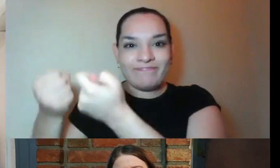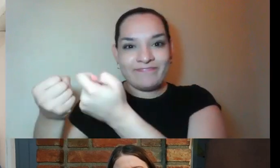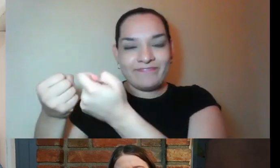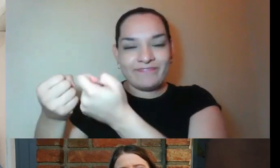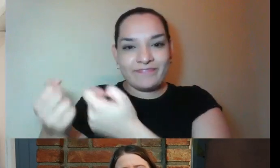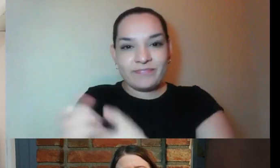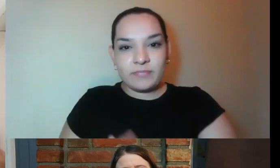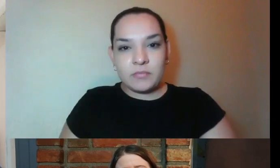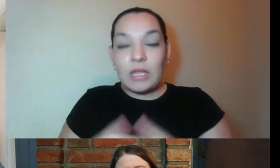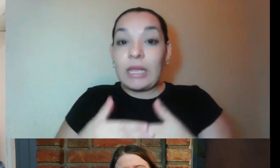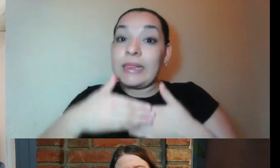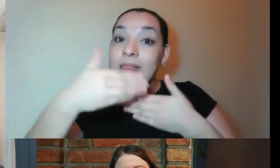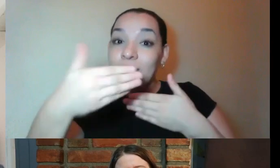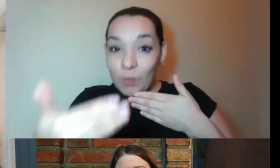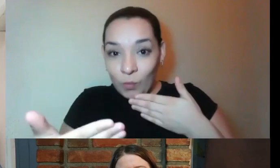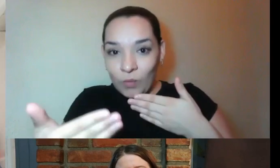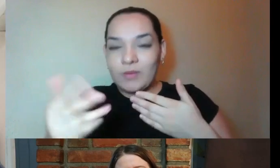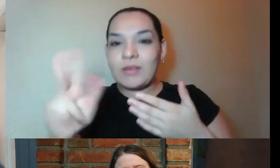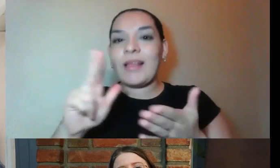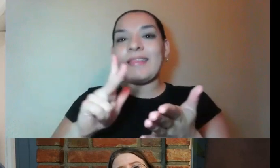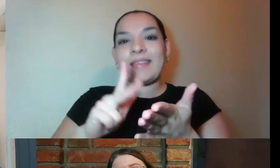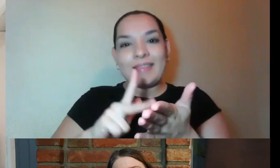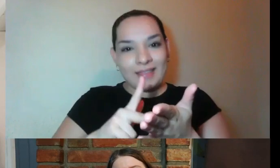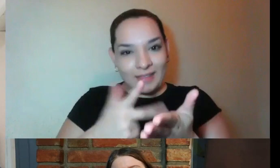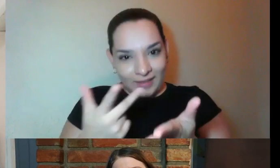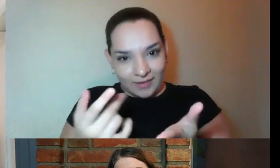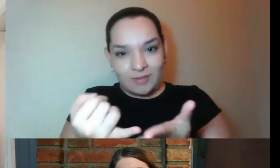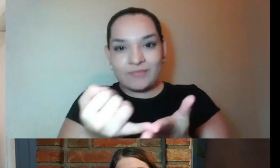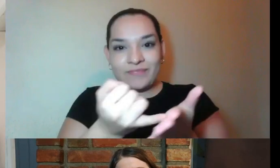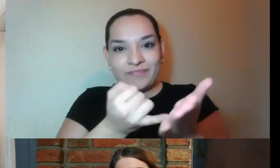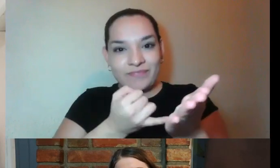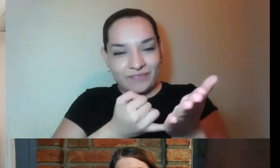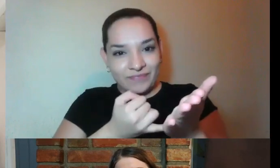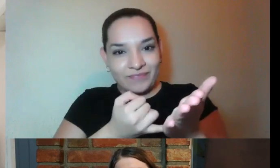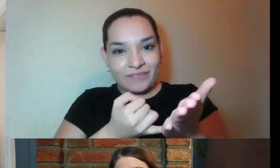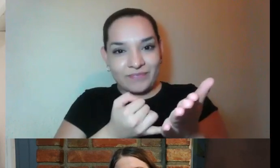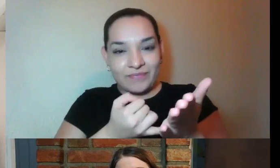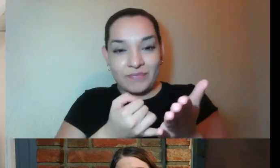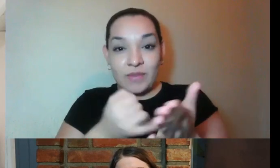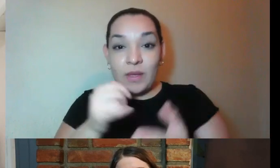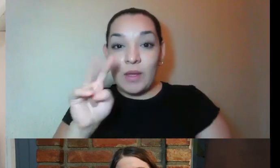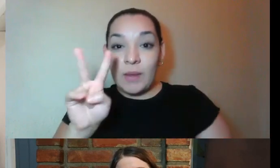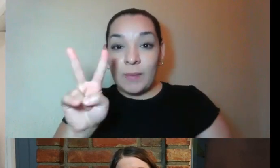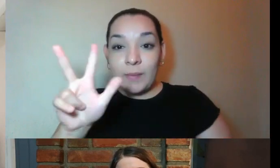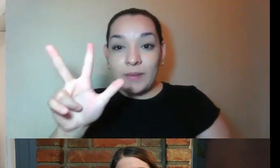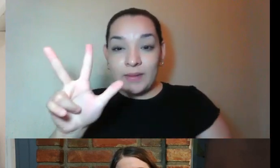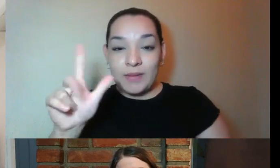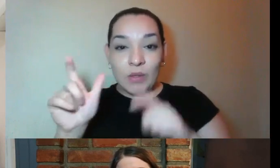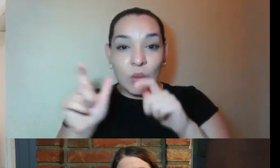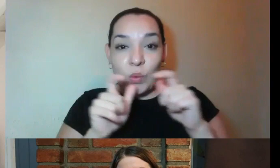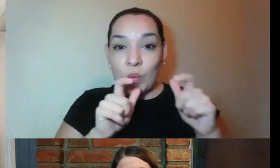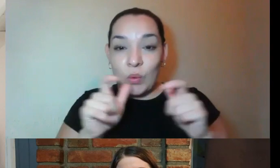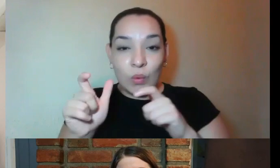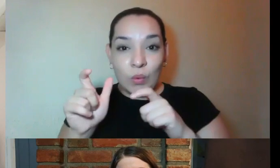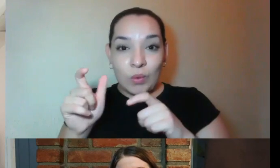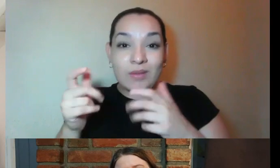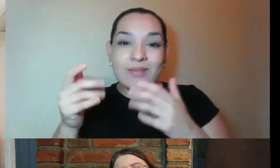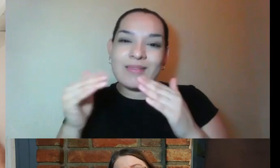interno. Luego me volví a operar por tercera vez cuando tenía 23